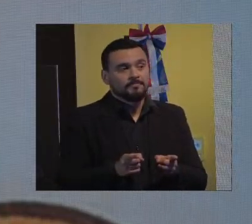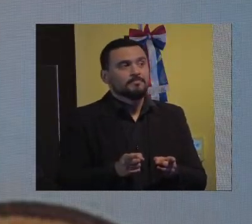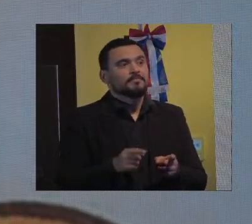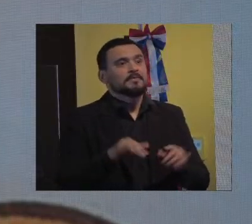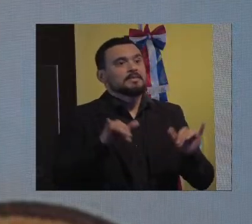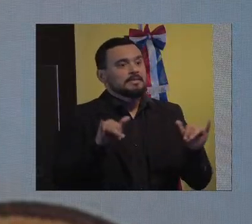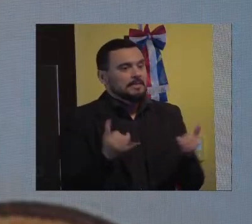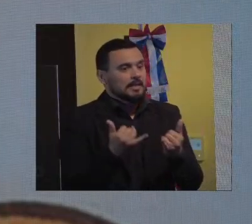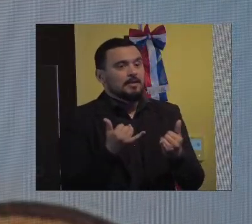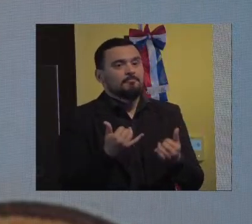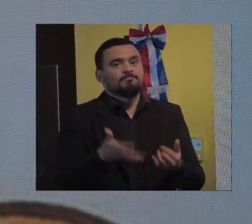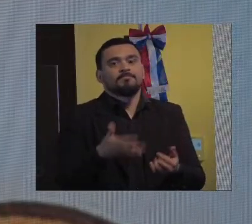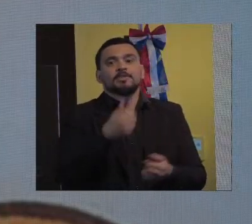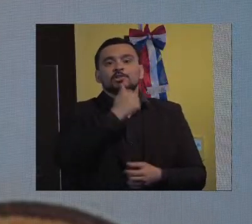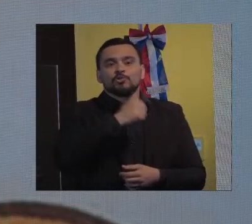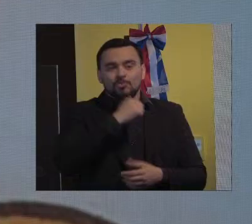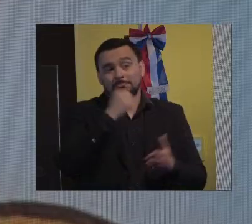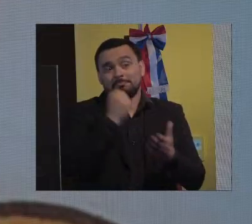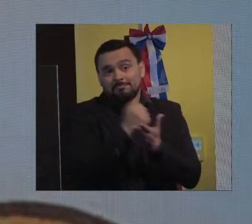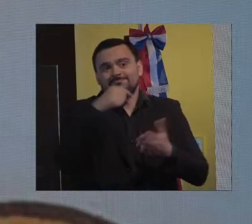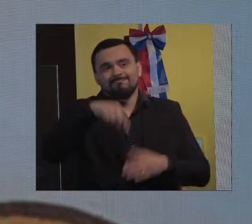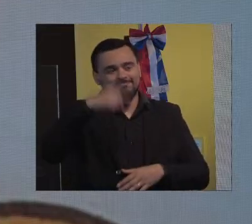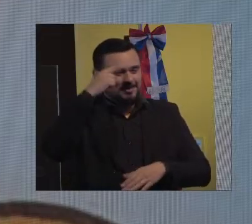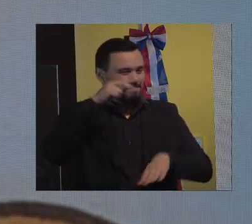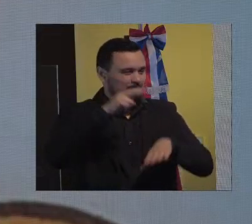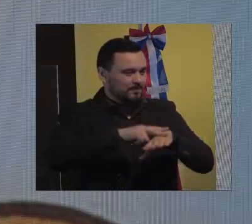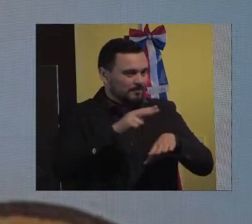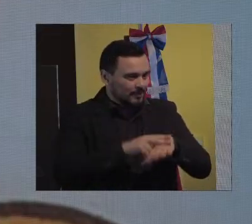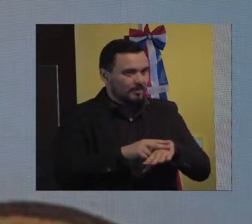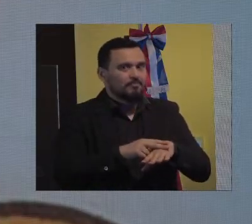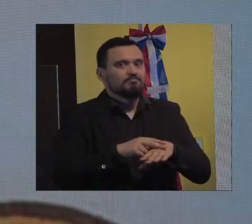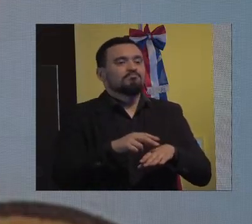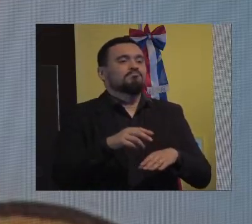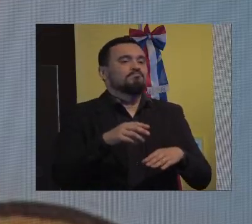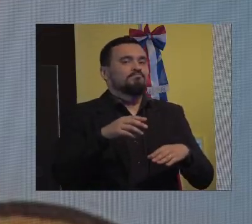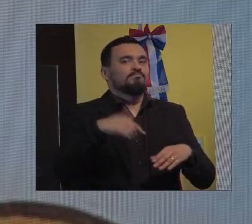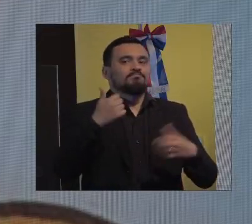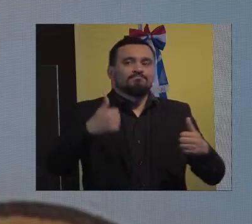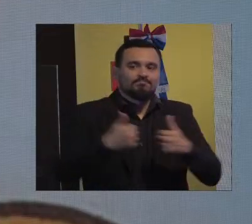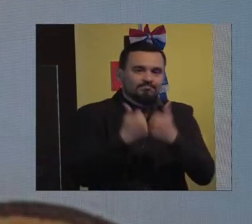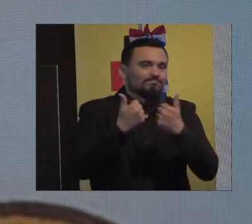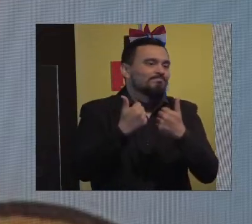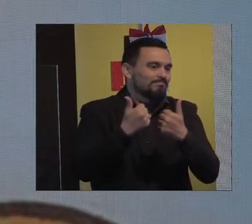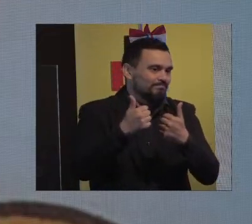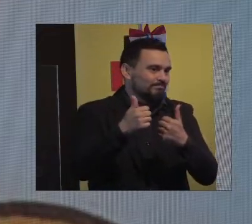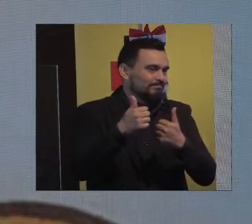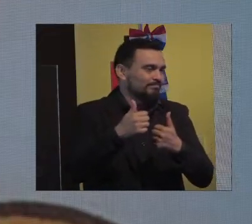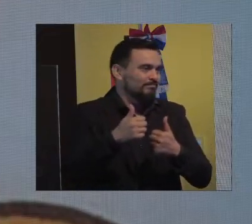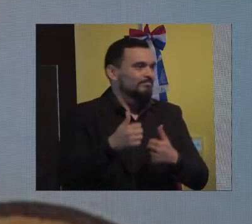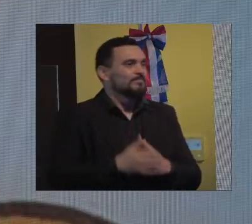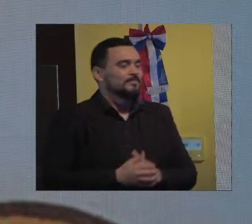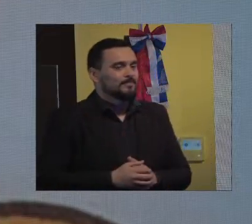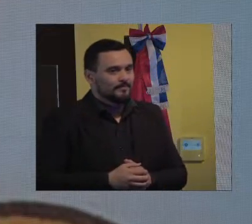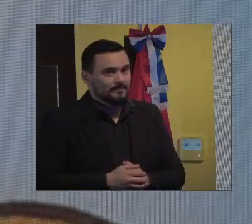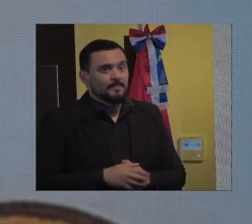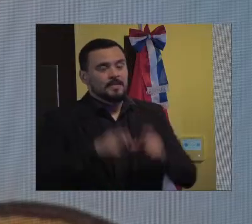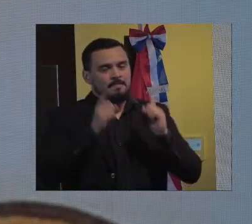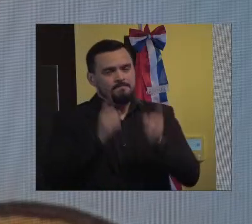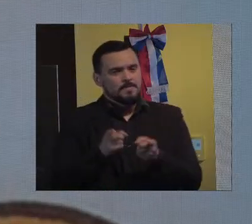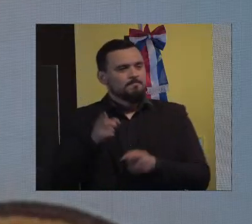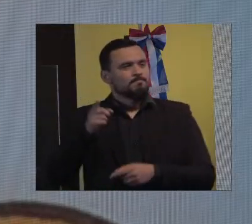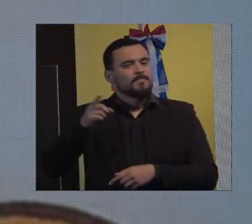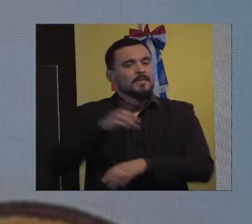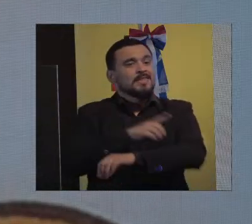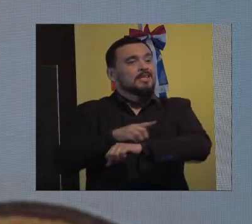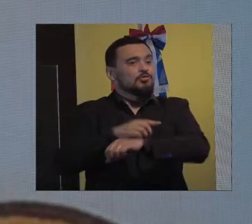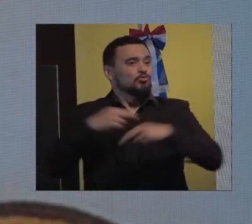cerrar un hecho histórico para Paraguay, con un brindis con la Corte Interamericana de